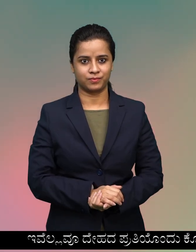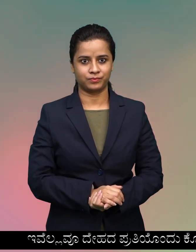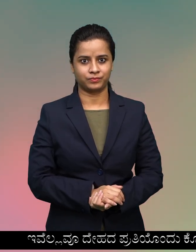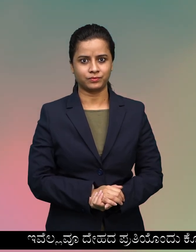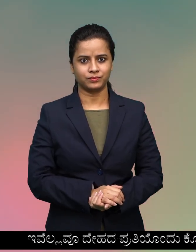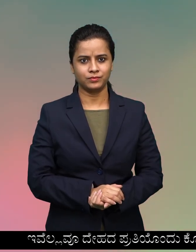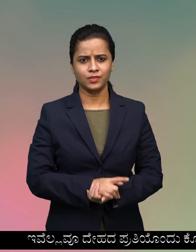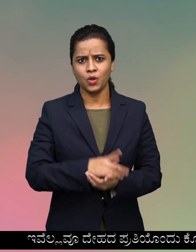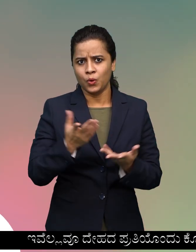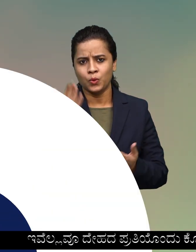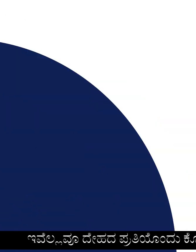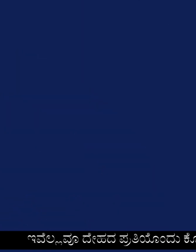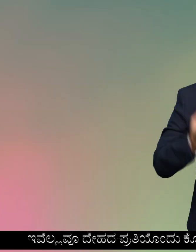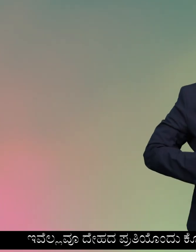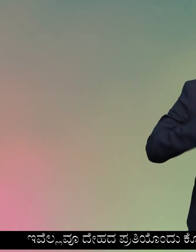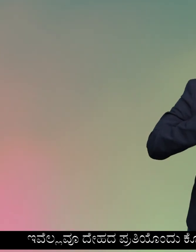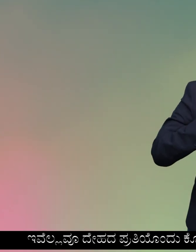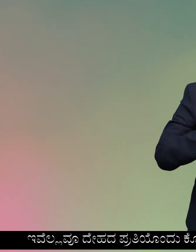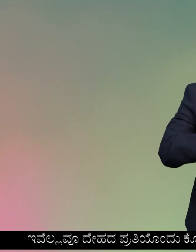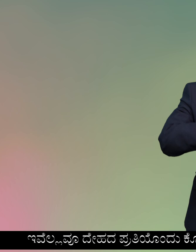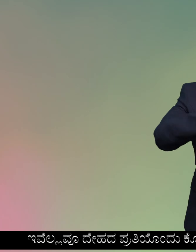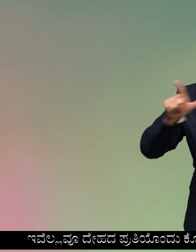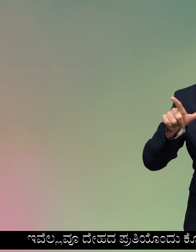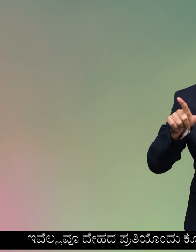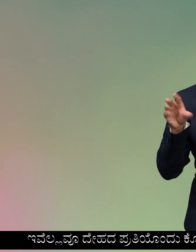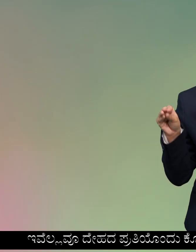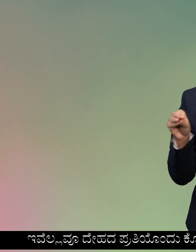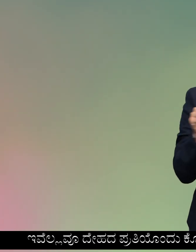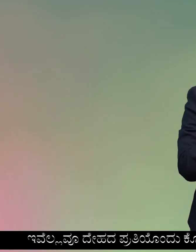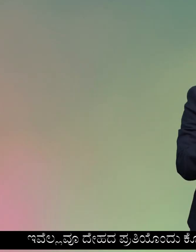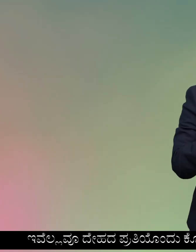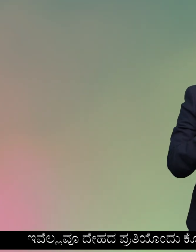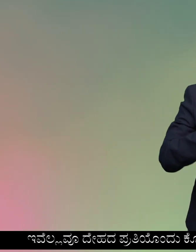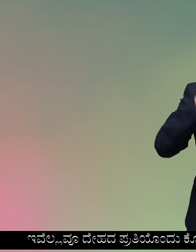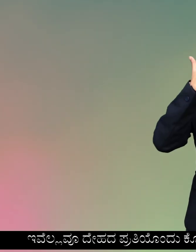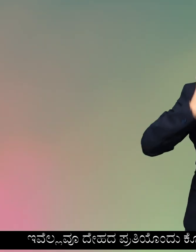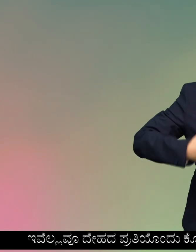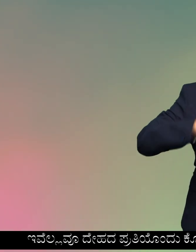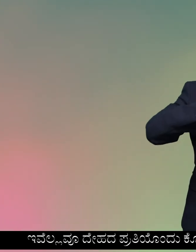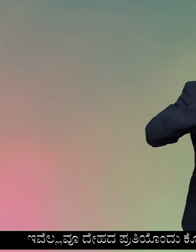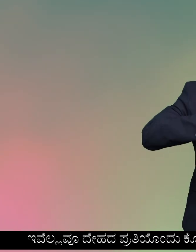ಇವೆಲ್ಲವೂ ದೇಹದ ಪ್ರತಿಯೊಂದು ಕೋಶಕ್ಕೂ ಒಯ್ಯುತ್ತವೆ ಎಂದರೆ ಆಶ್ಚರ್ಯವಾಗುವುದಿಲ್ಲವೇ?